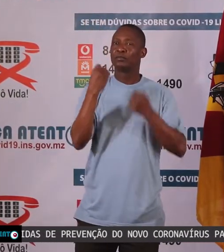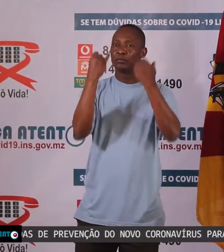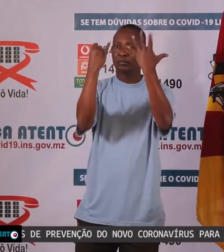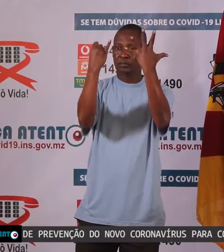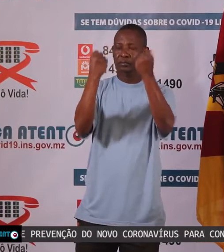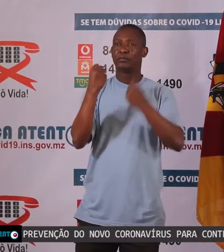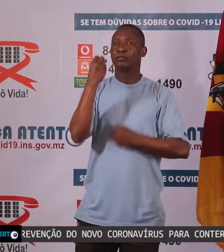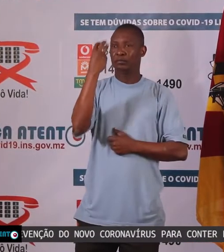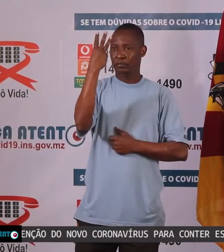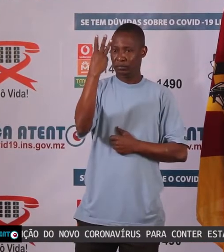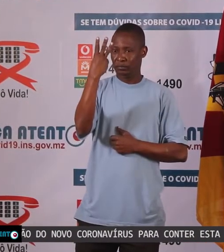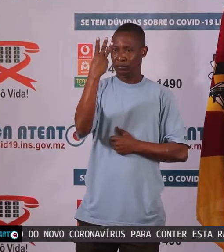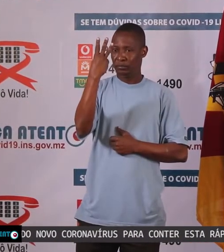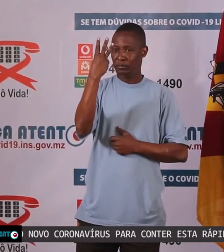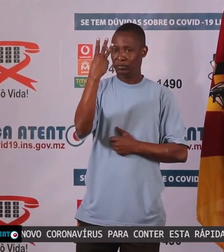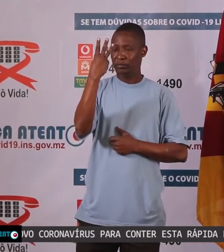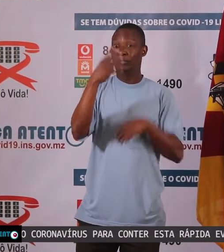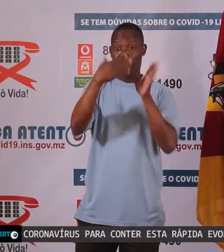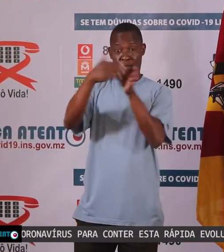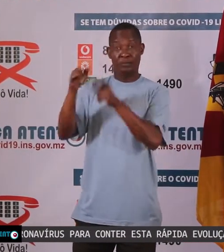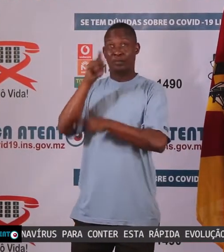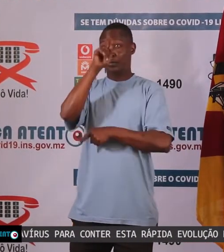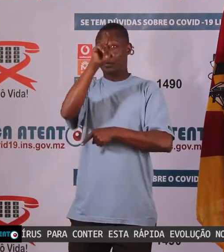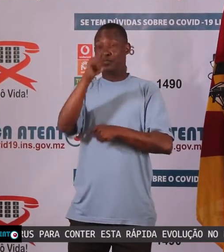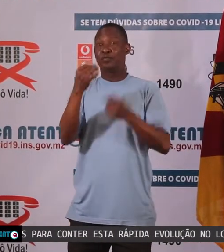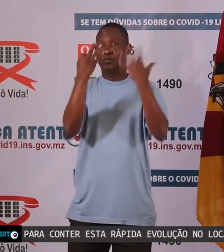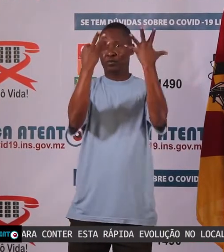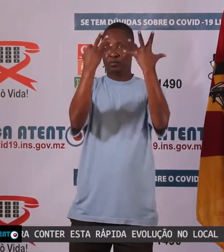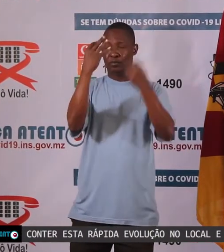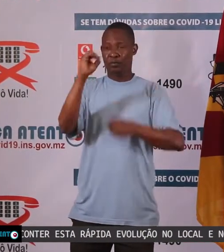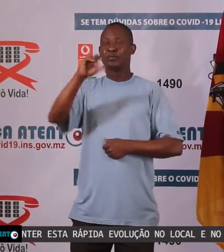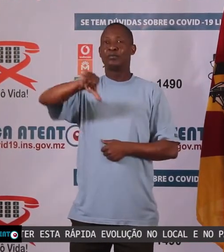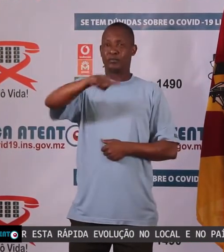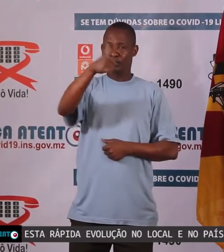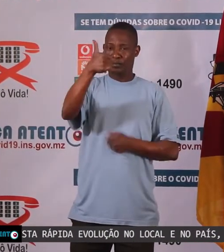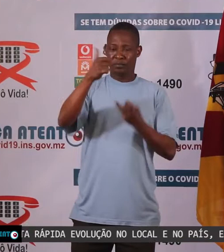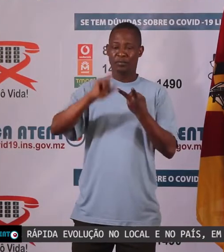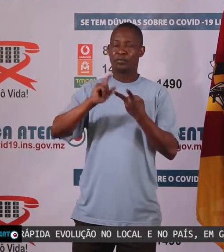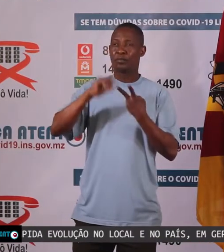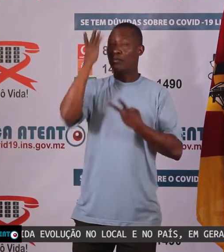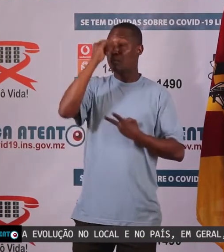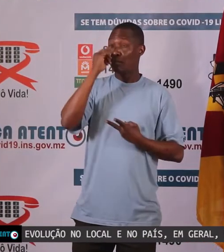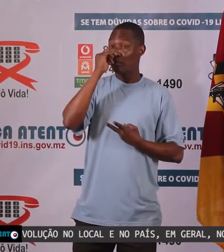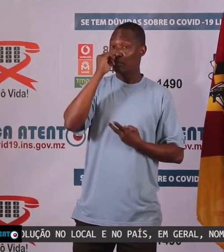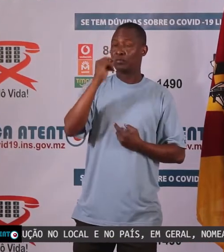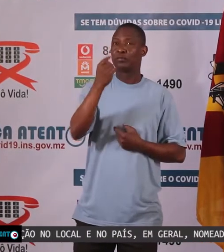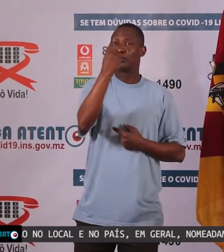163 casos e 80 recuperados. Nampula em segundo lugar, com 126 casos.